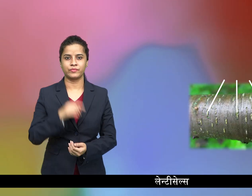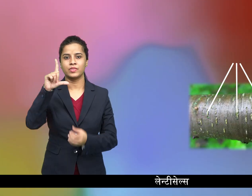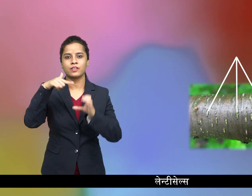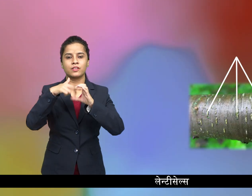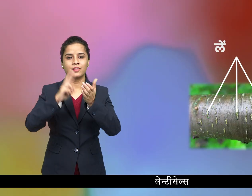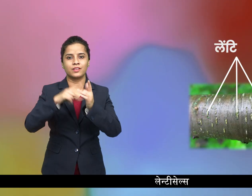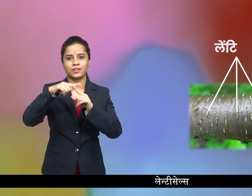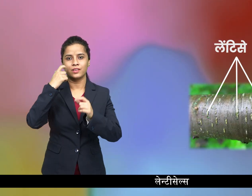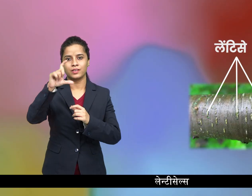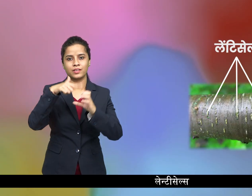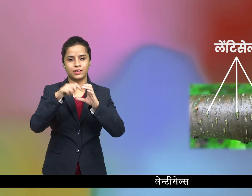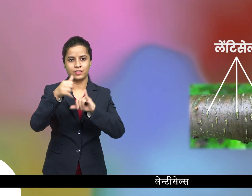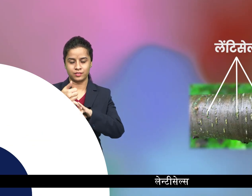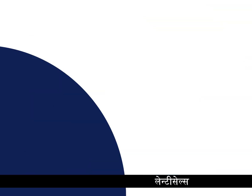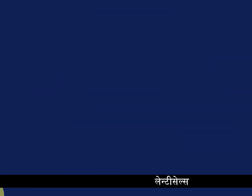लेंटिसेल्स.